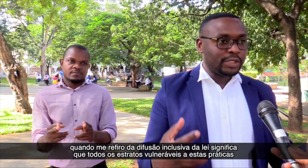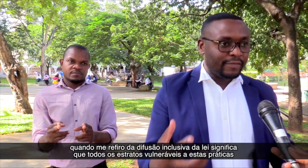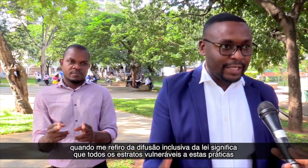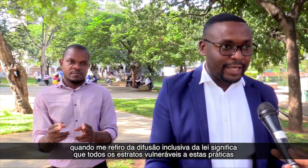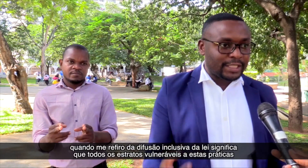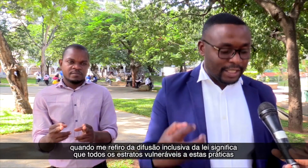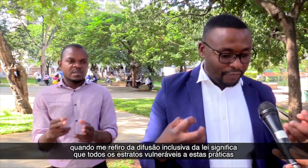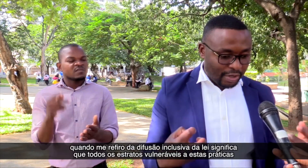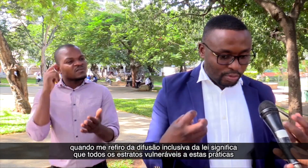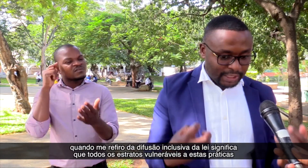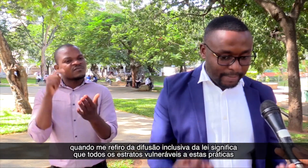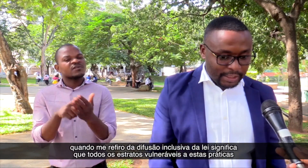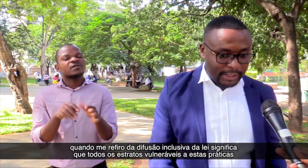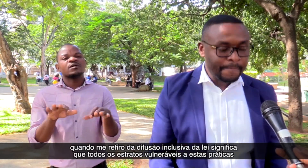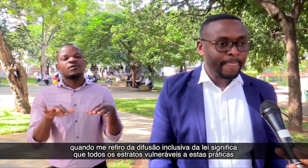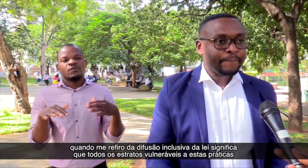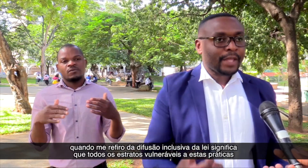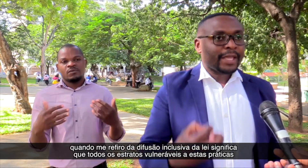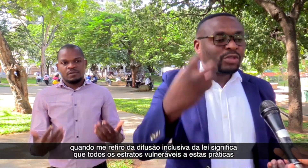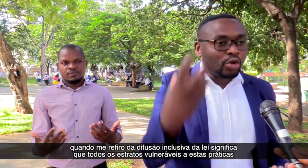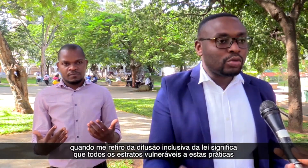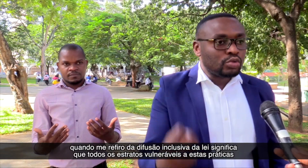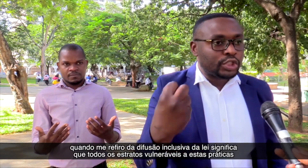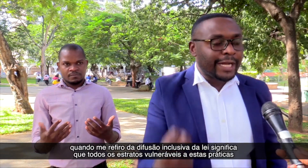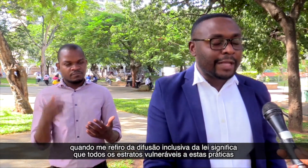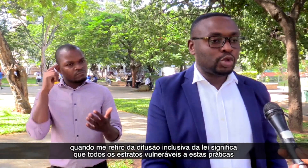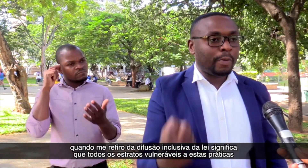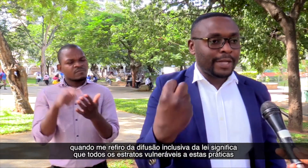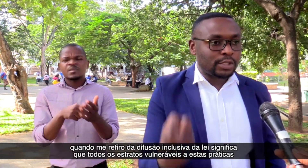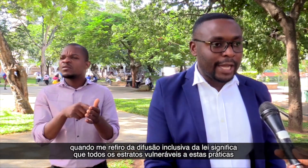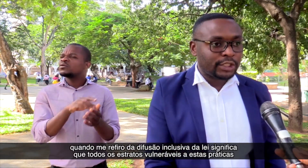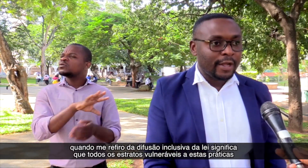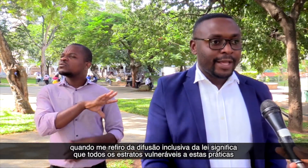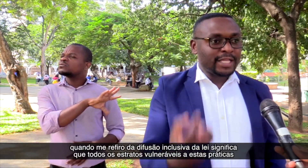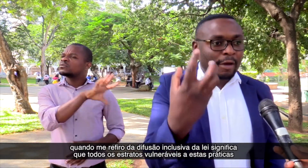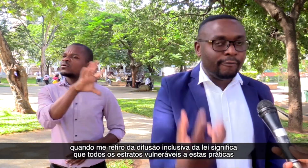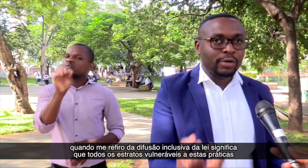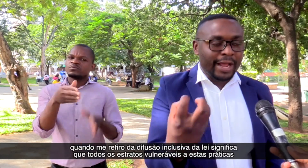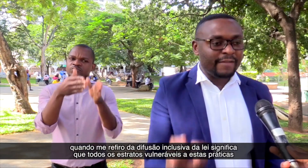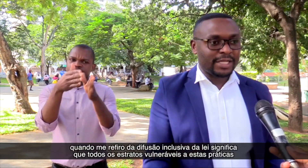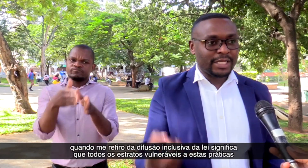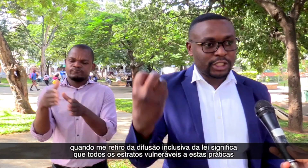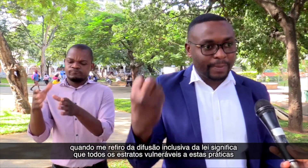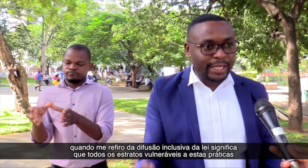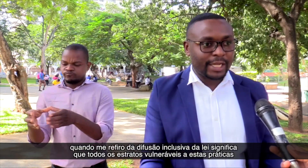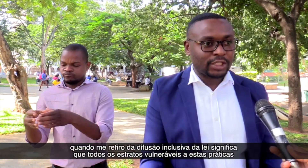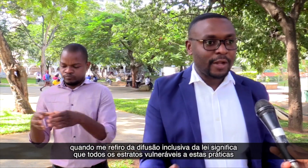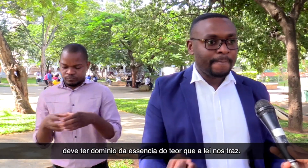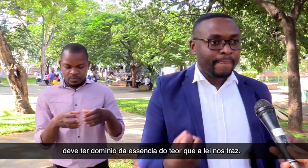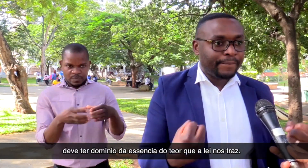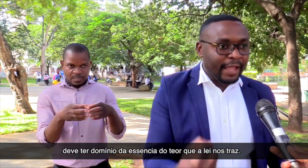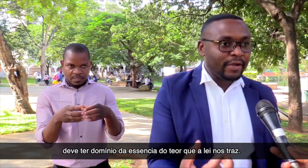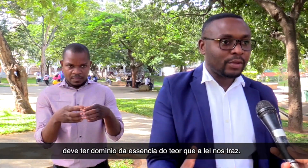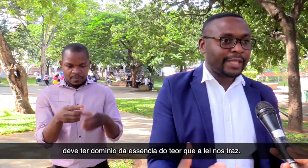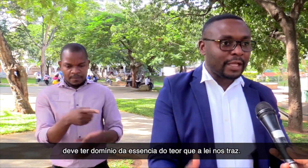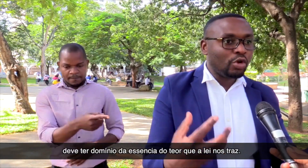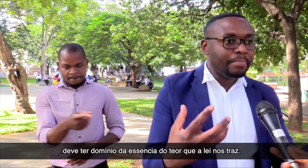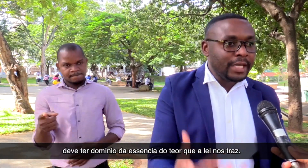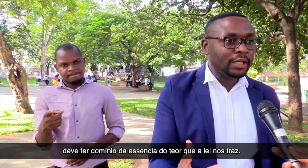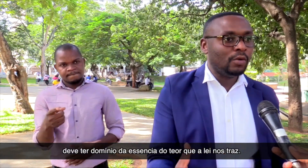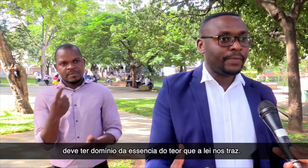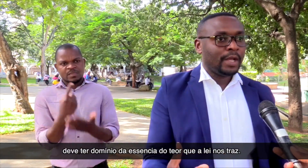do casamento prematuro, nós já vamos verificar que se nós queremos conter também o casamento prematuro, e uma das formas de poder conter é difundir